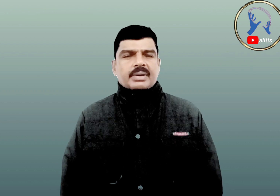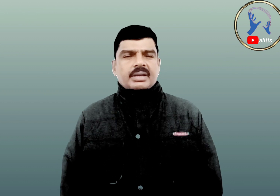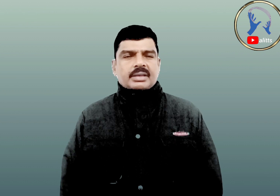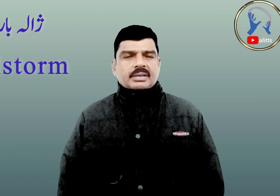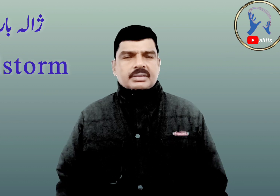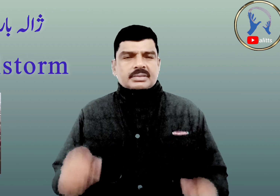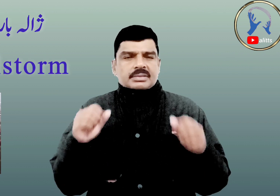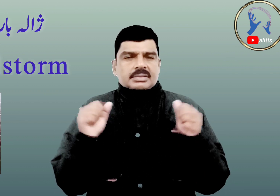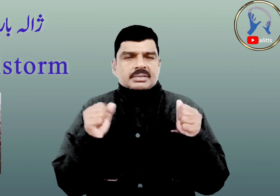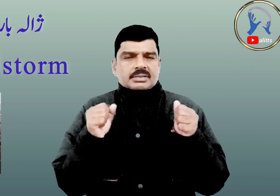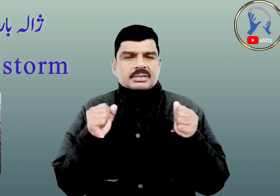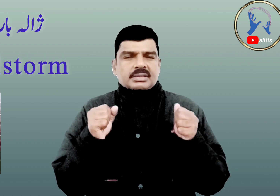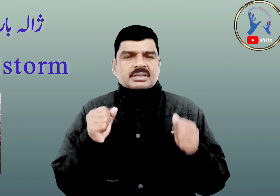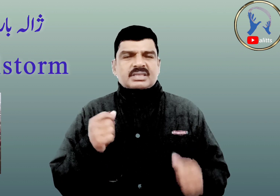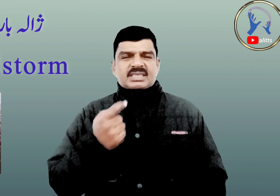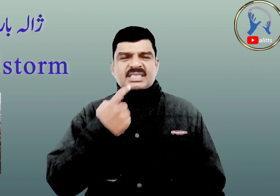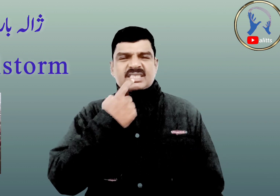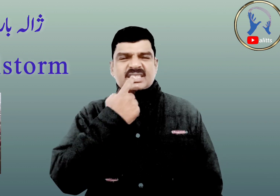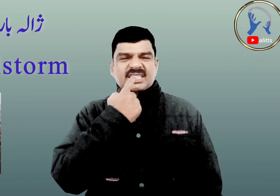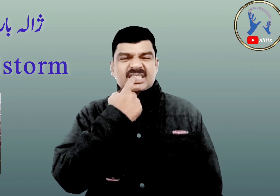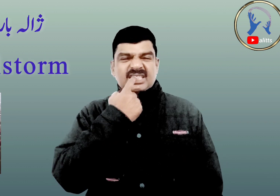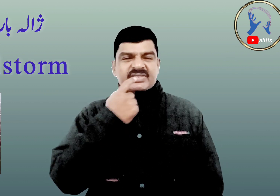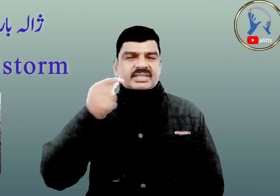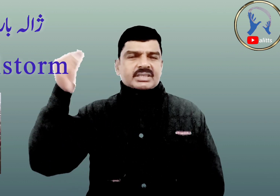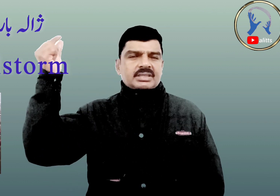ज़ालाबारी। सर्दी। सफेद